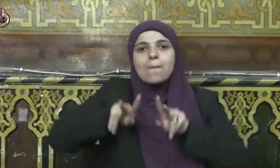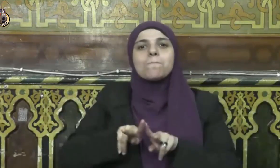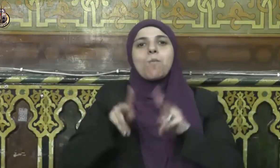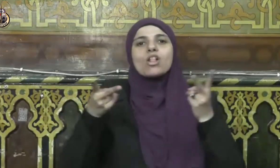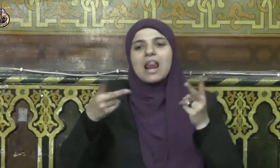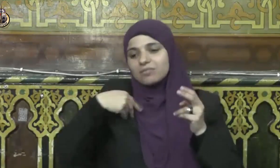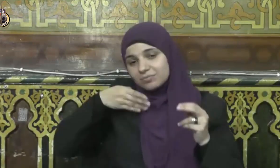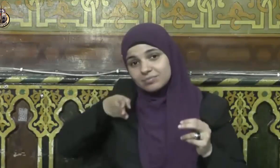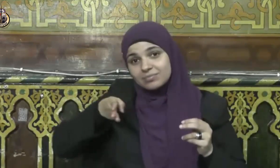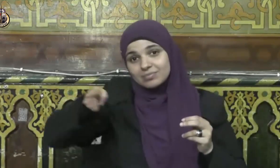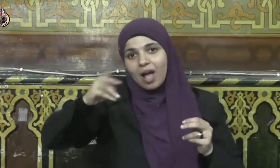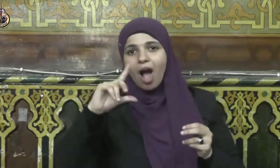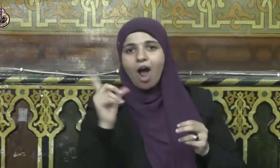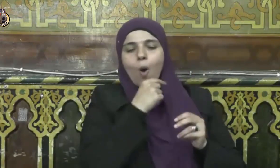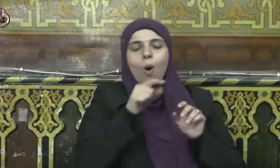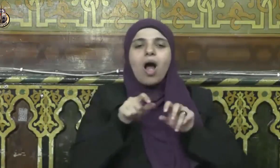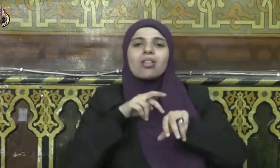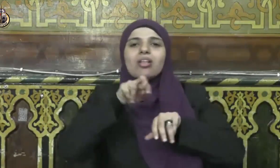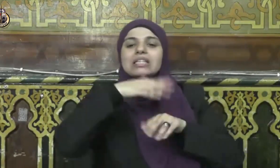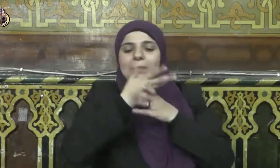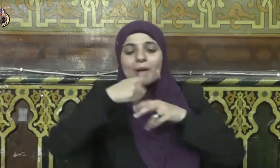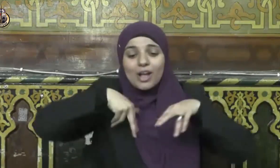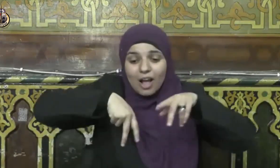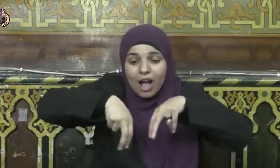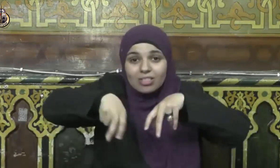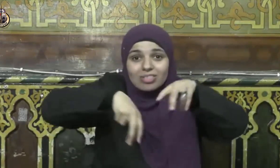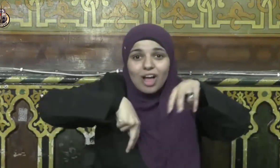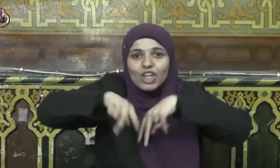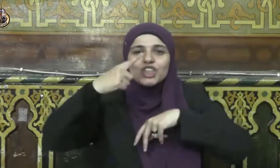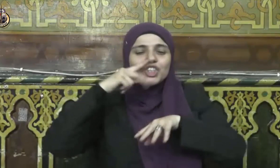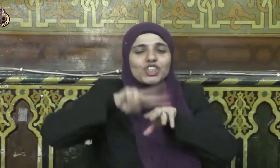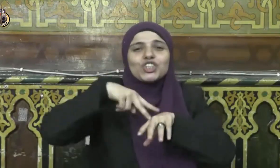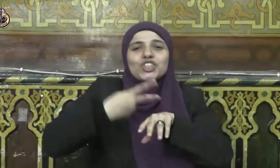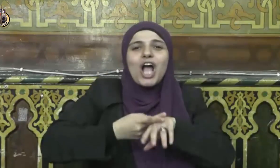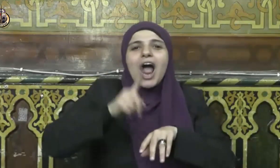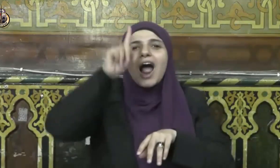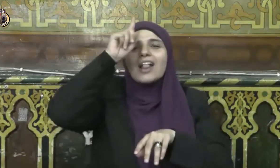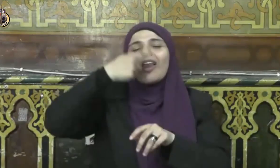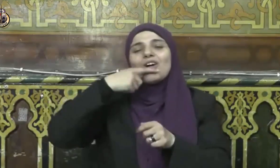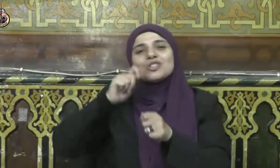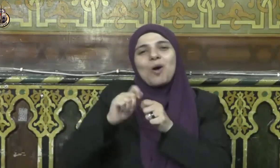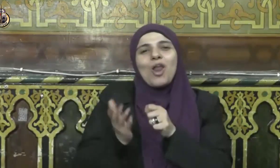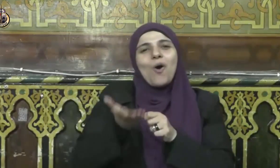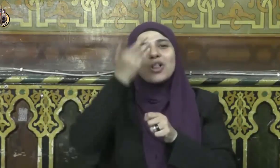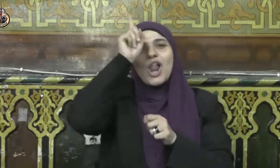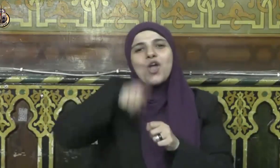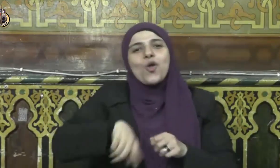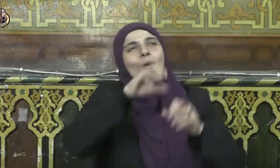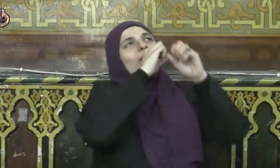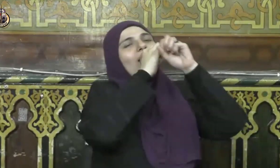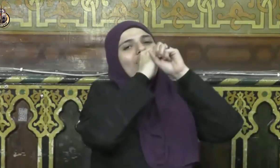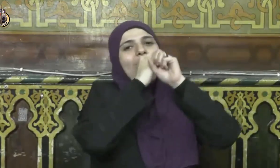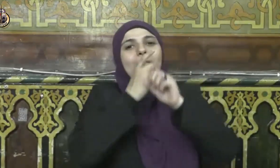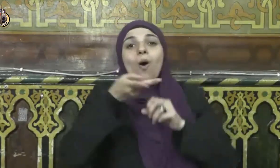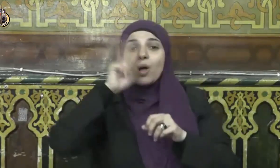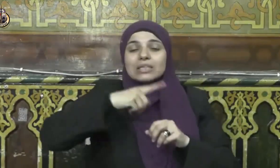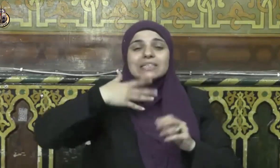الطريق، وذلك ليشهد له الطريقان عند الله يوم القيامة،